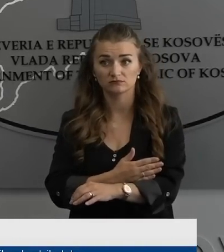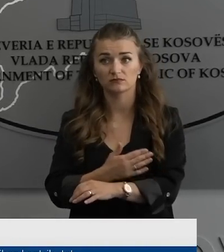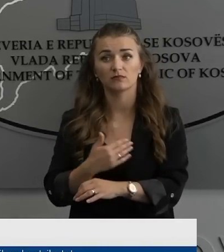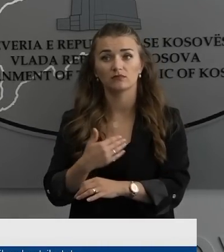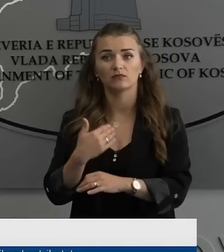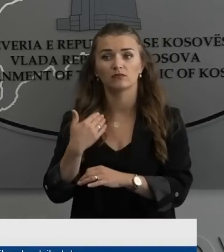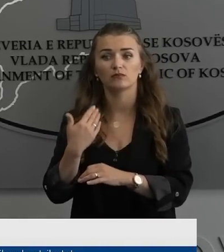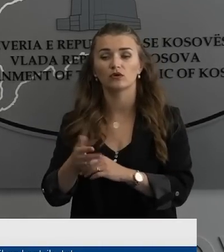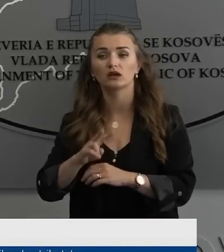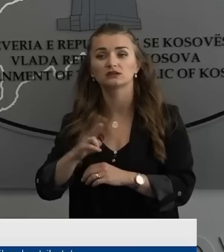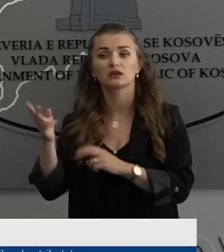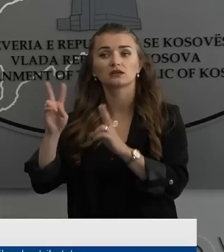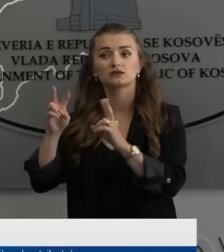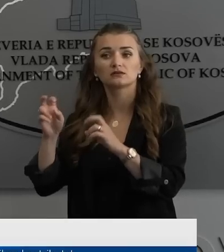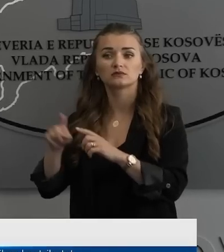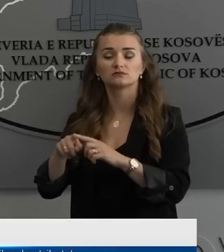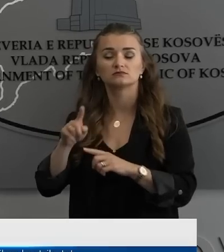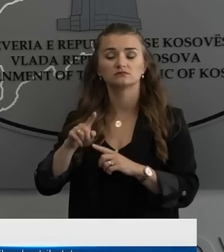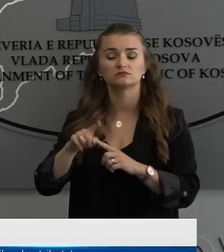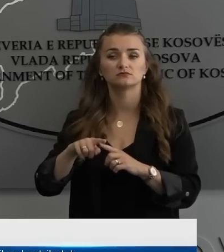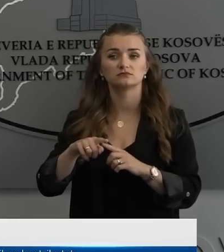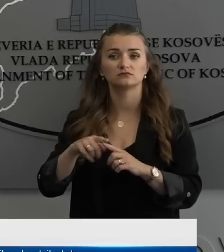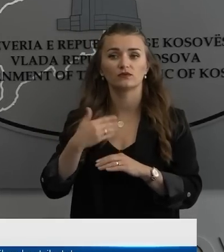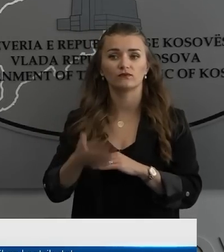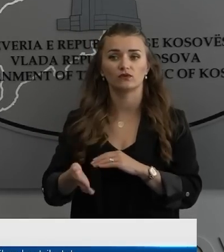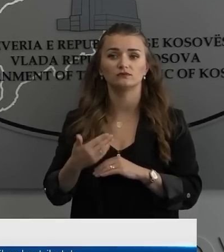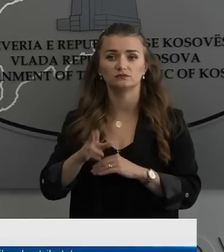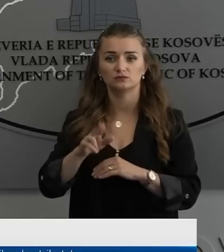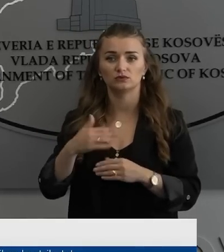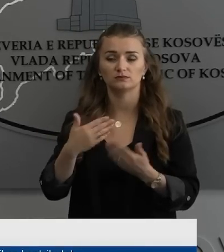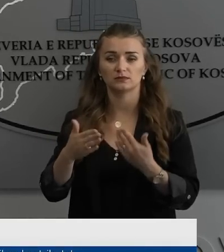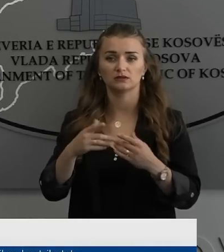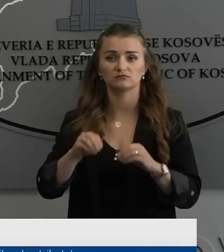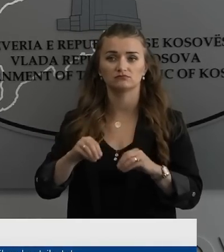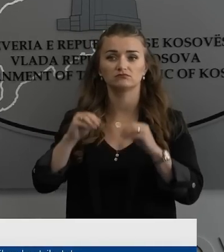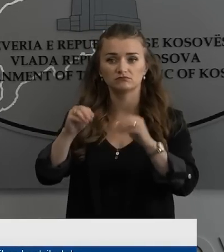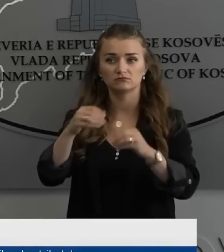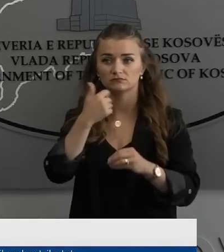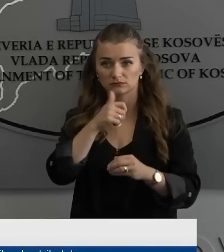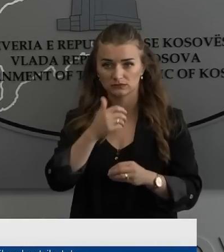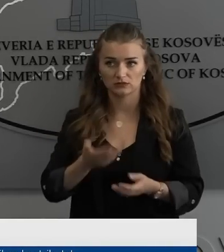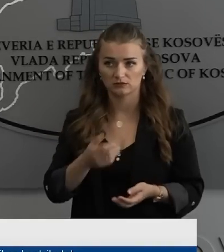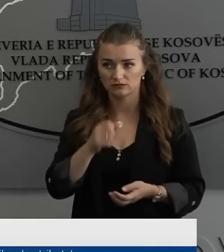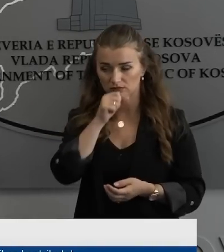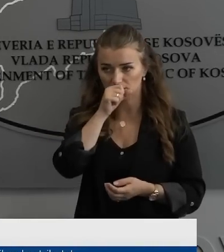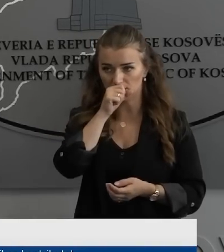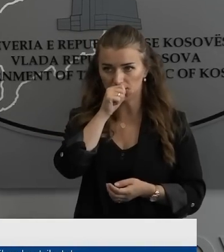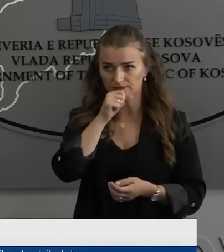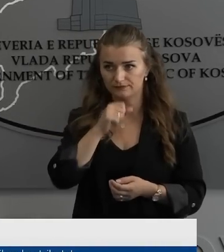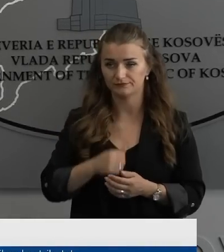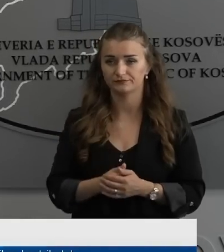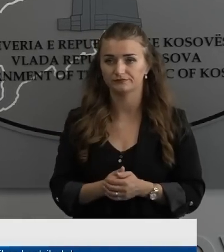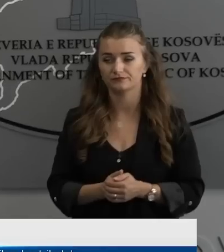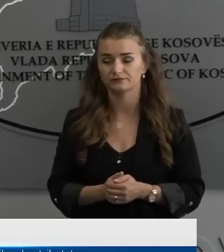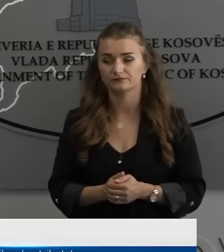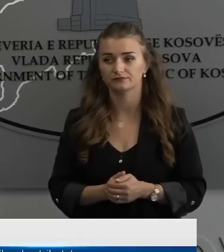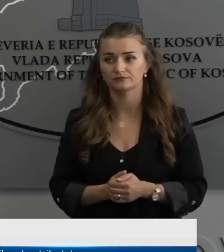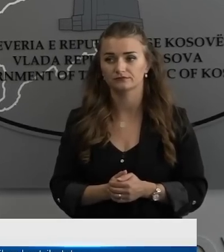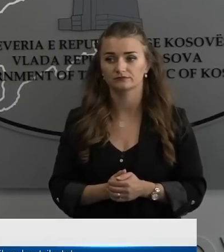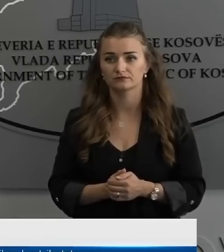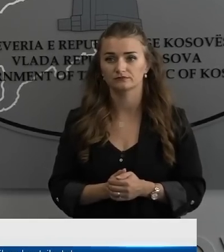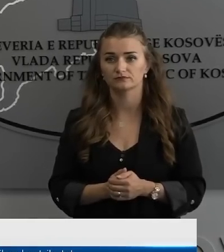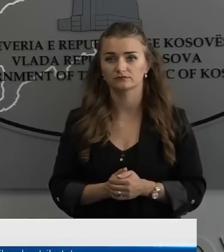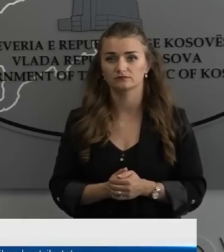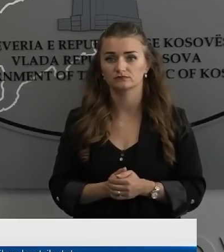më tutje me një anulim të parësyshëm të mbledhjes së dy qeverive. Andaj është